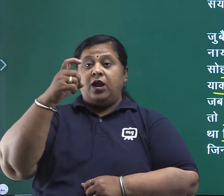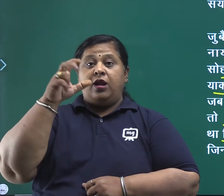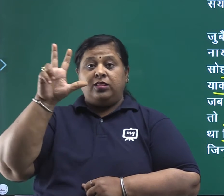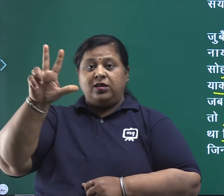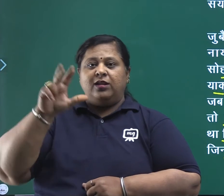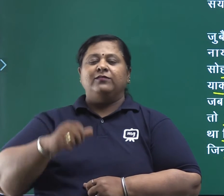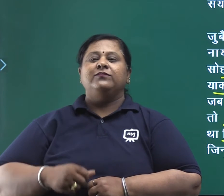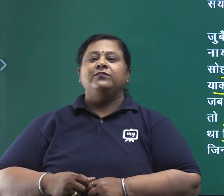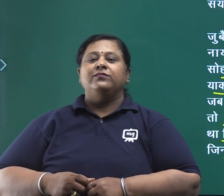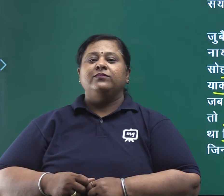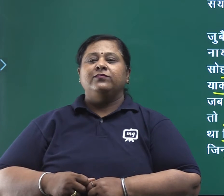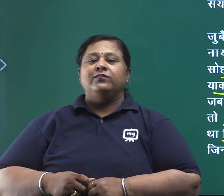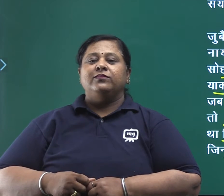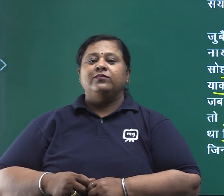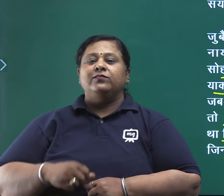78